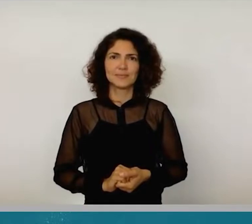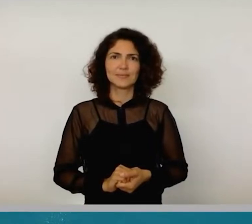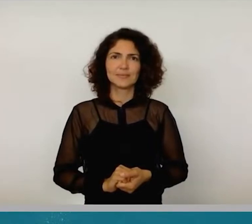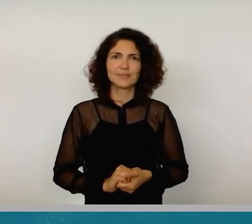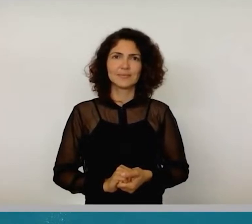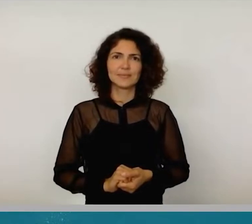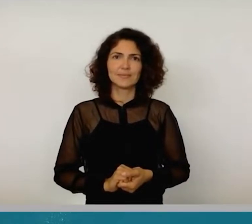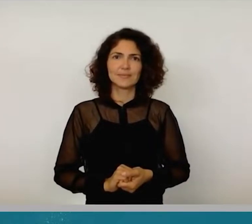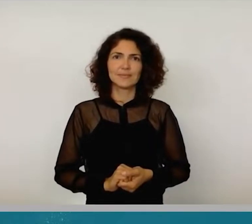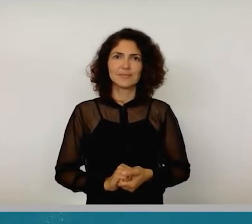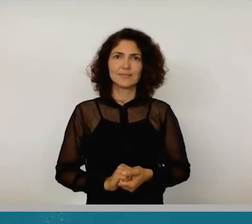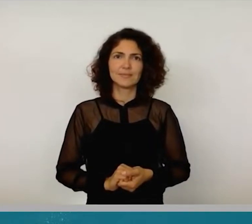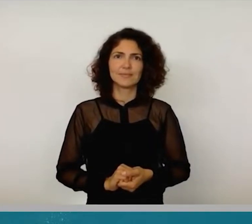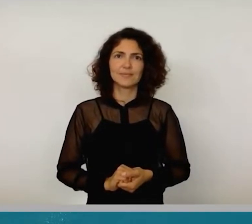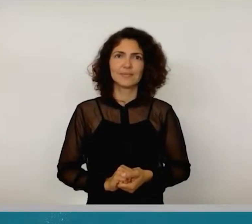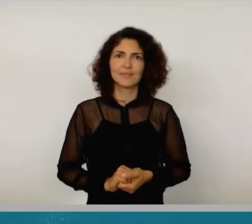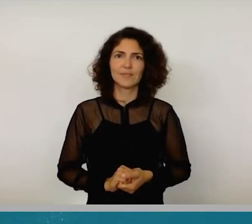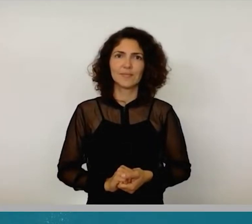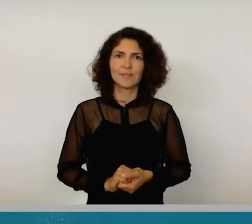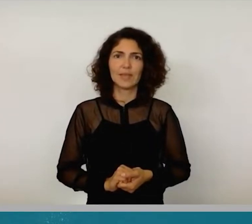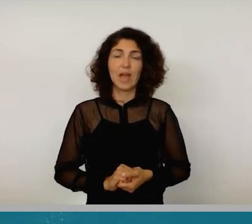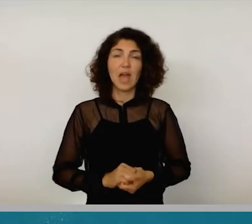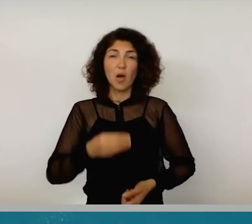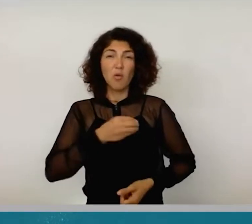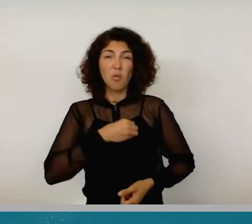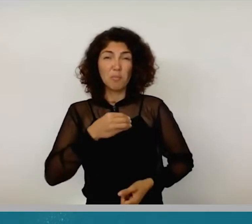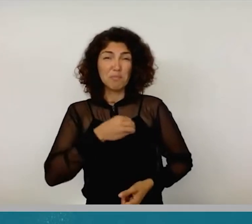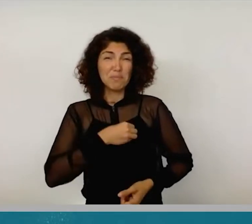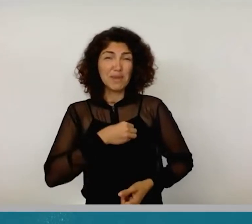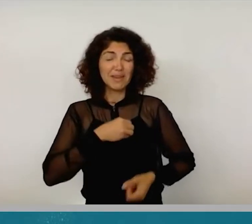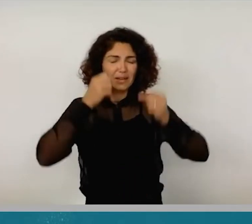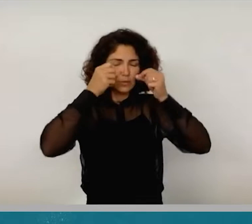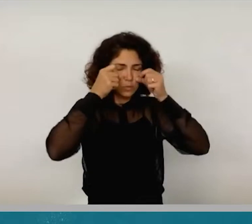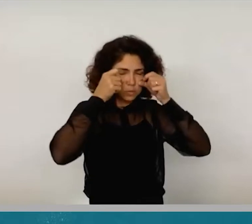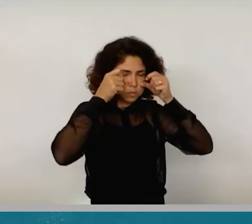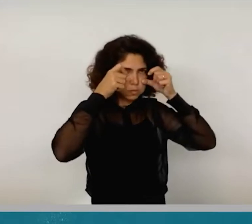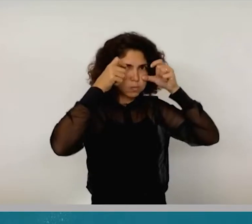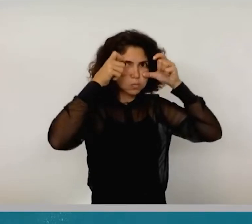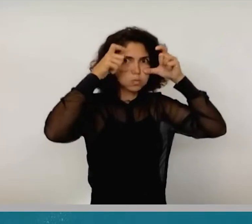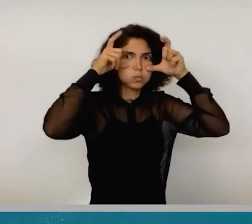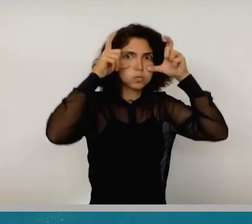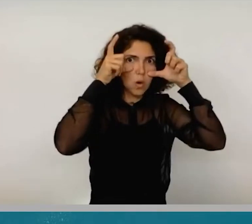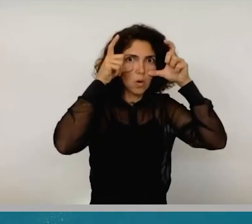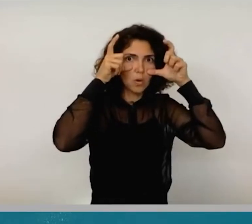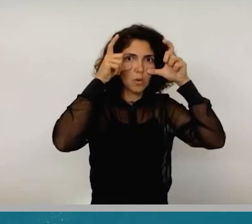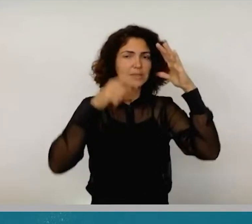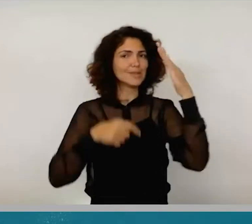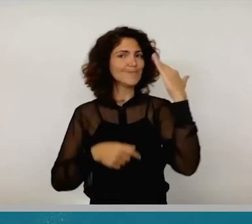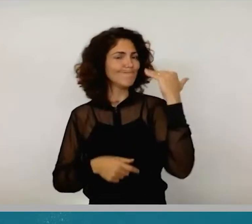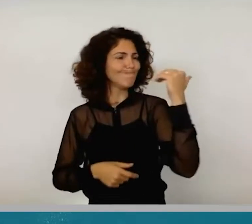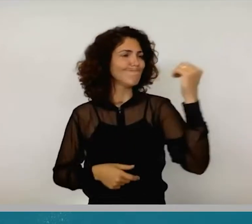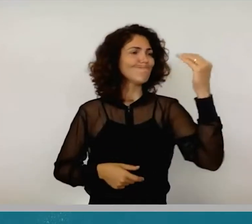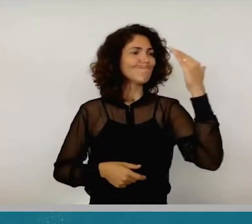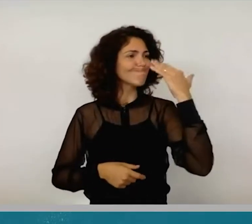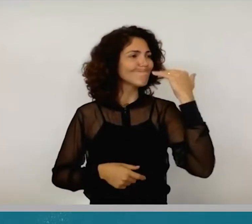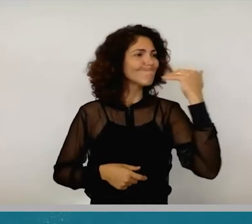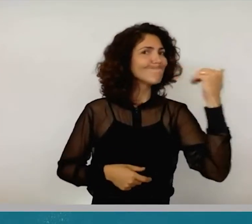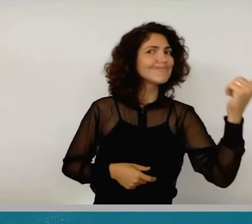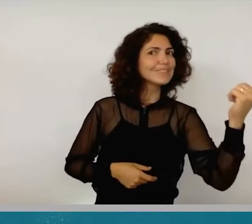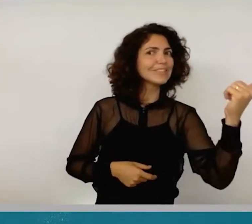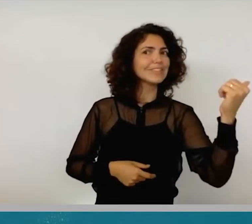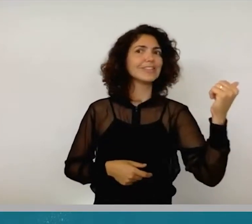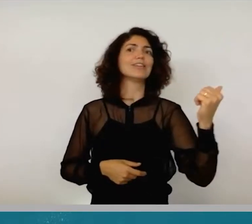isca do pecado. A cobiça é a isca do pecado. Então, se você,